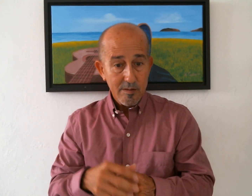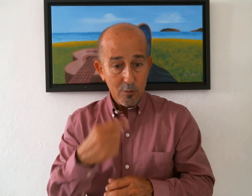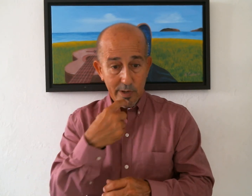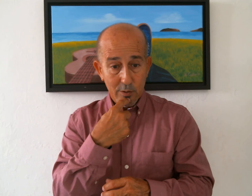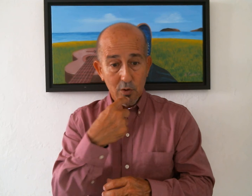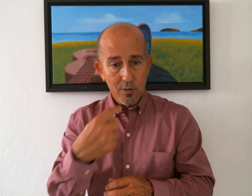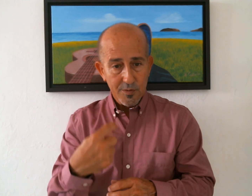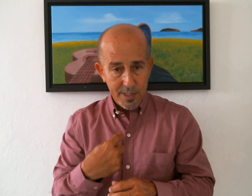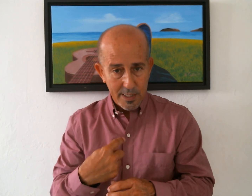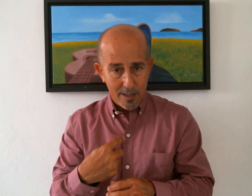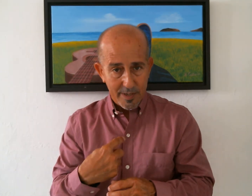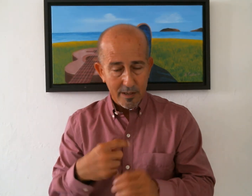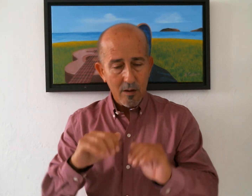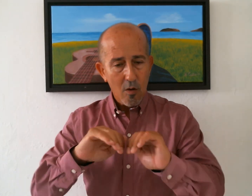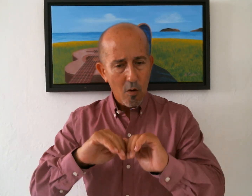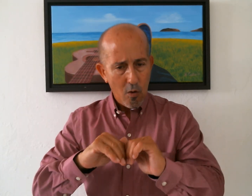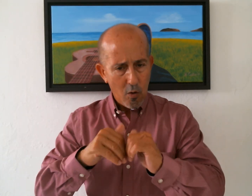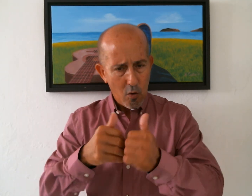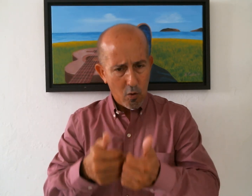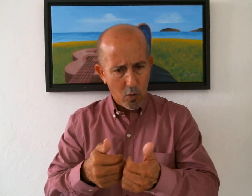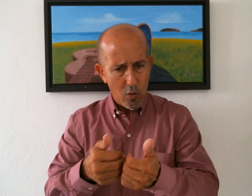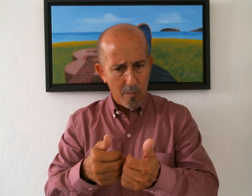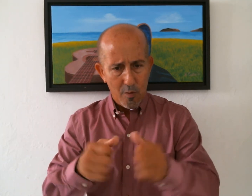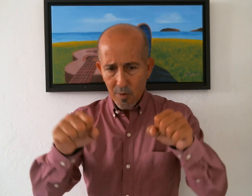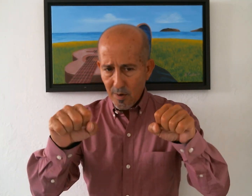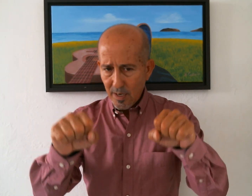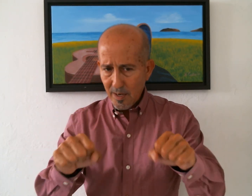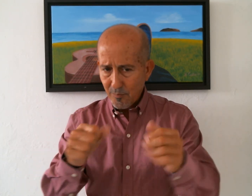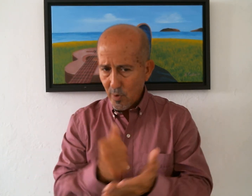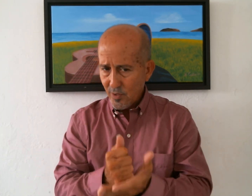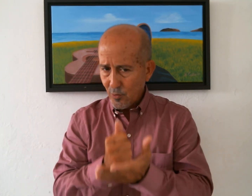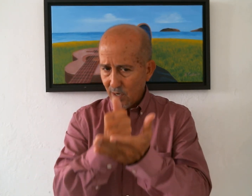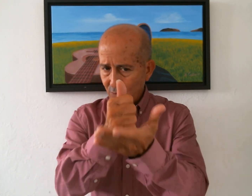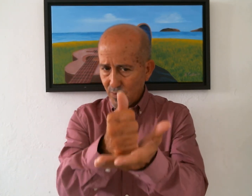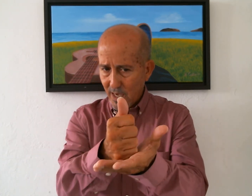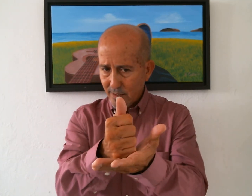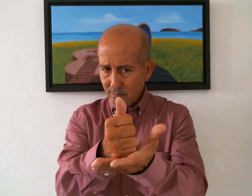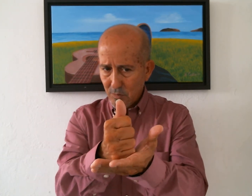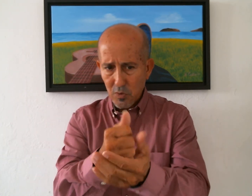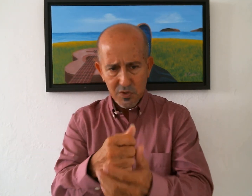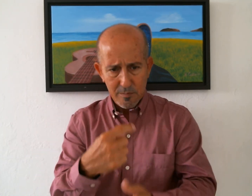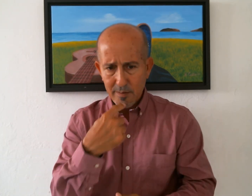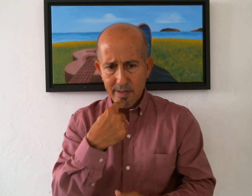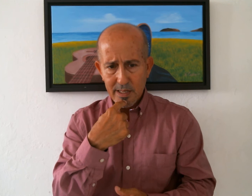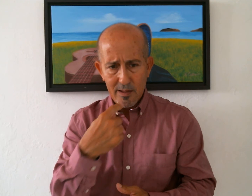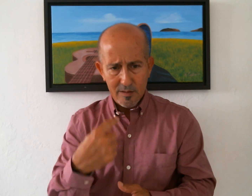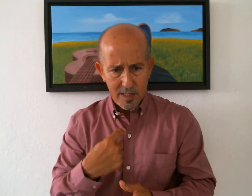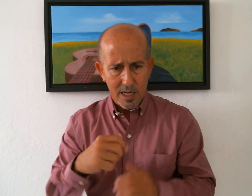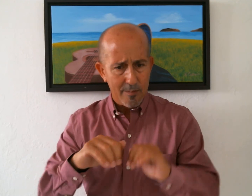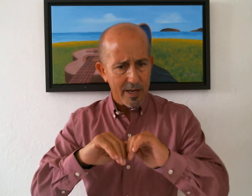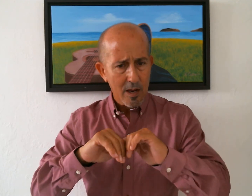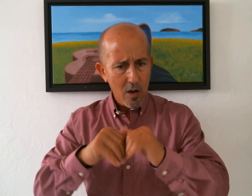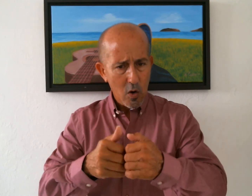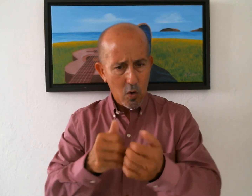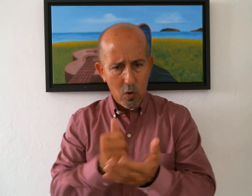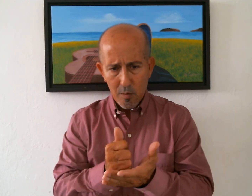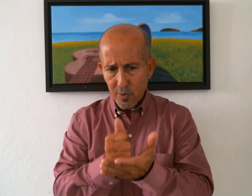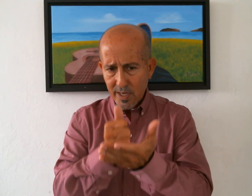Luego, dígame cómo le puedo ayudar. O simplemente, dígame cómo le